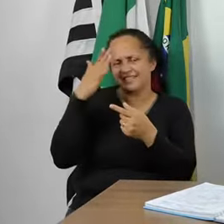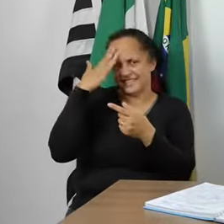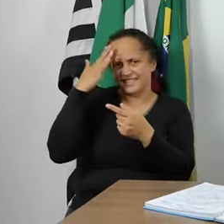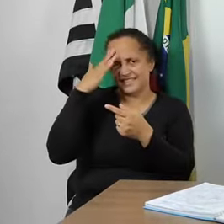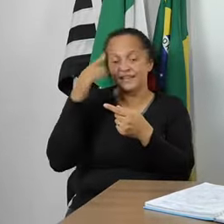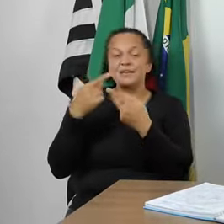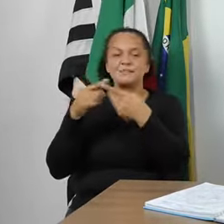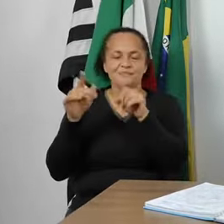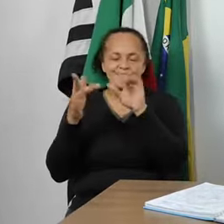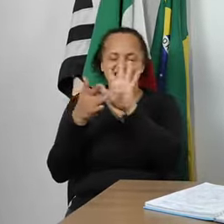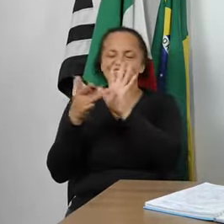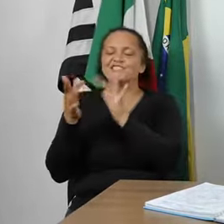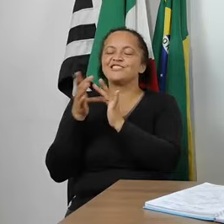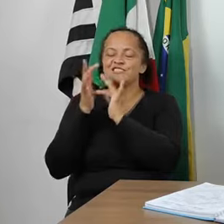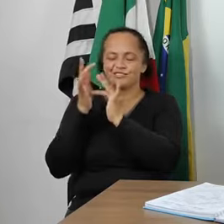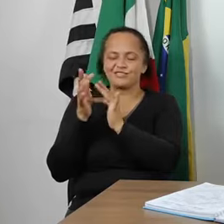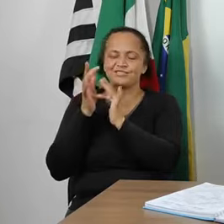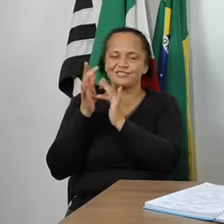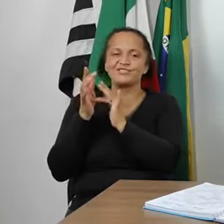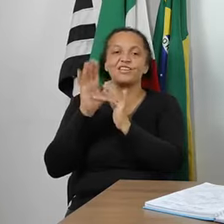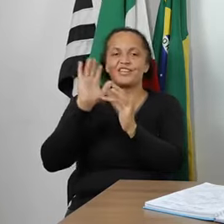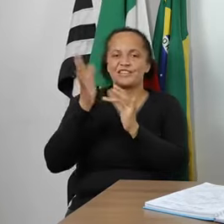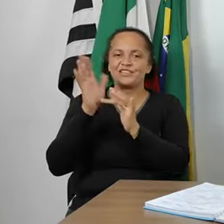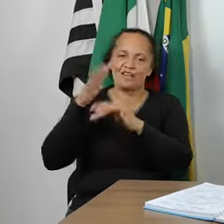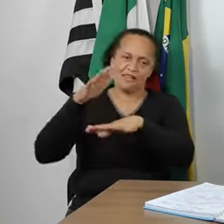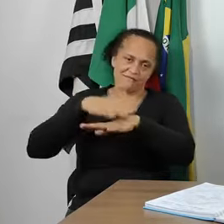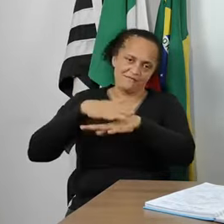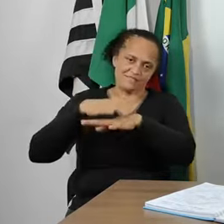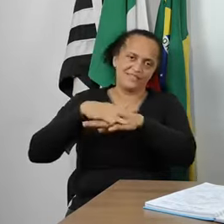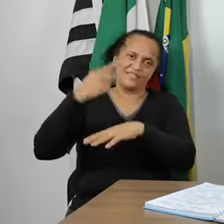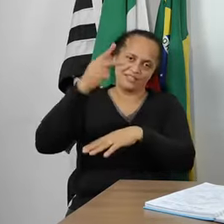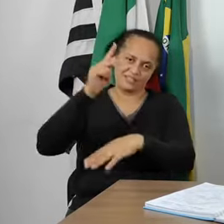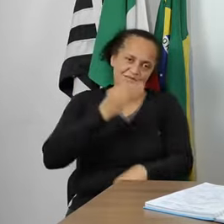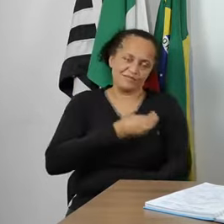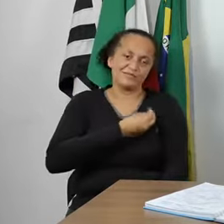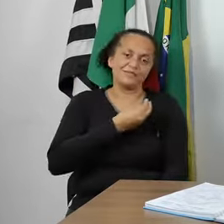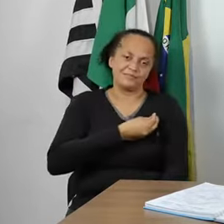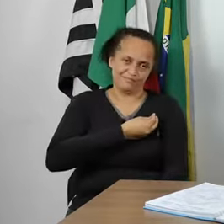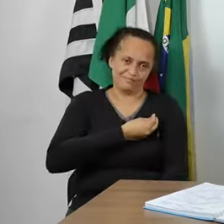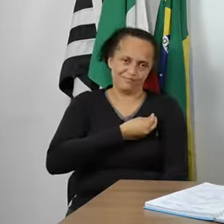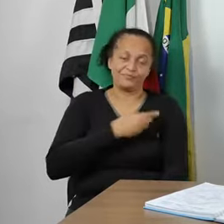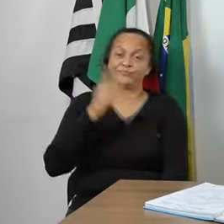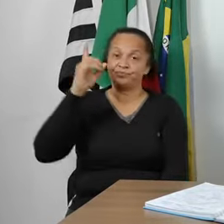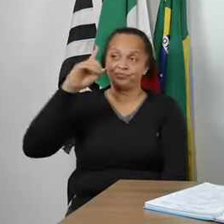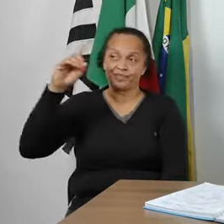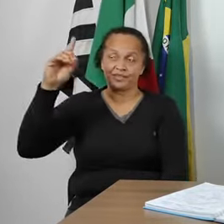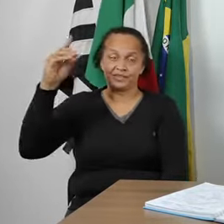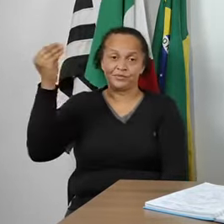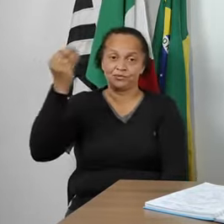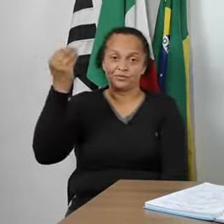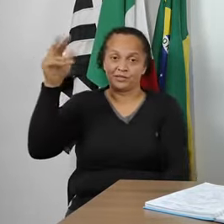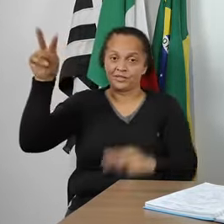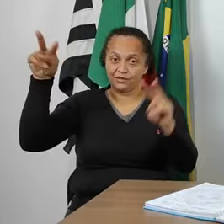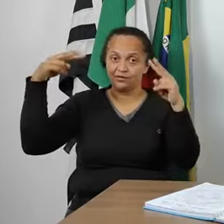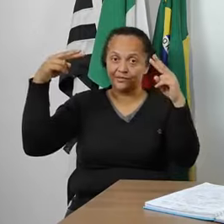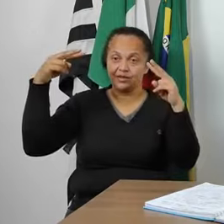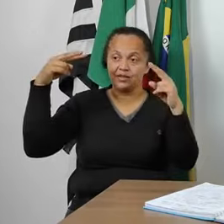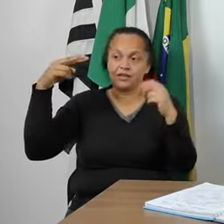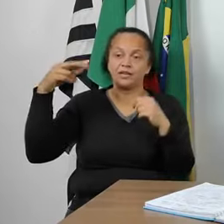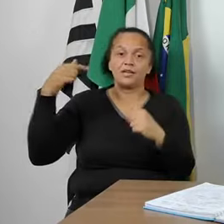que Jesus fez no seu lugar. Deus, quando olha para mim, para você, Ele vê